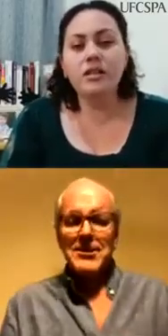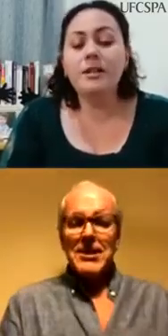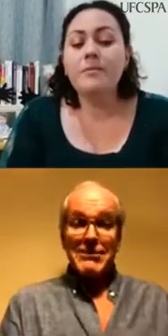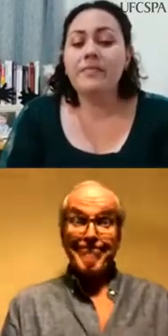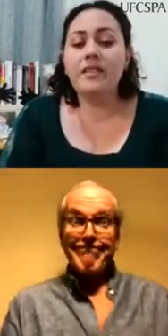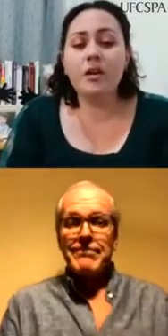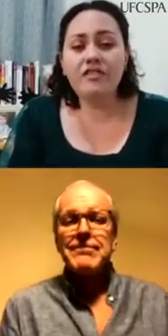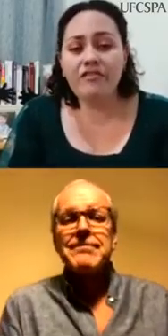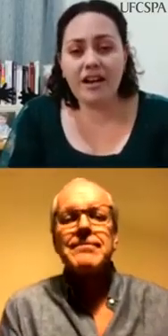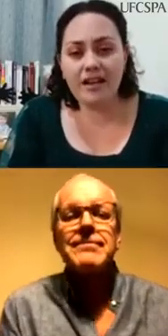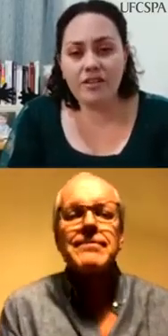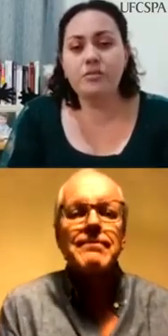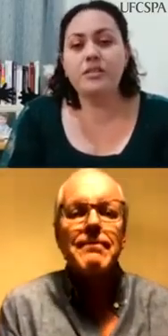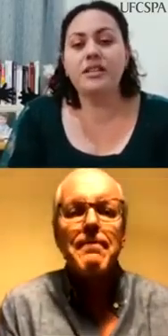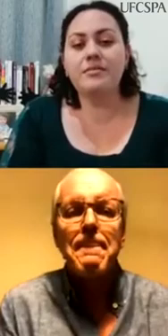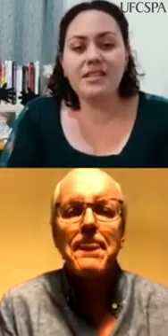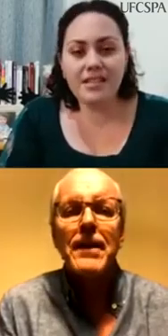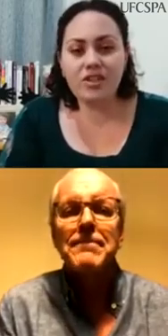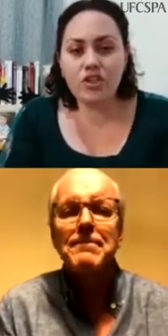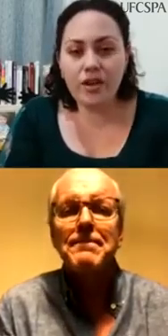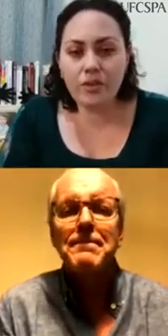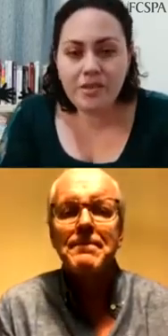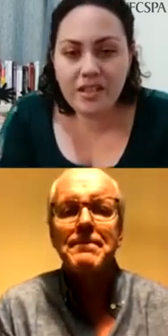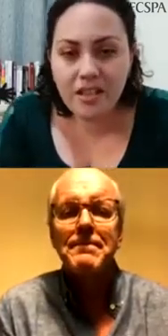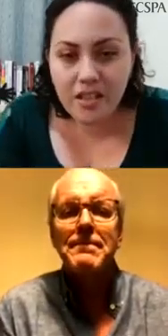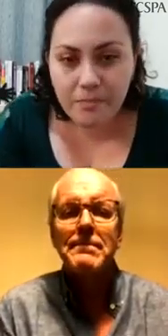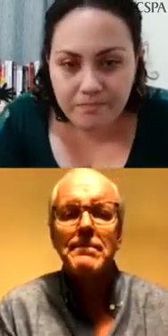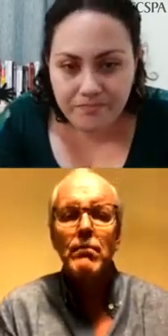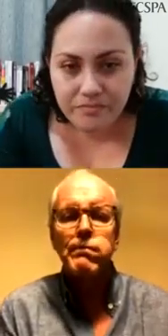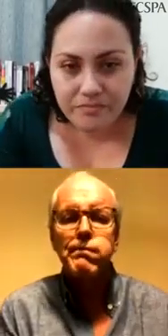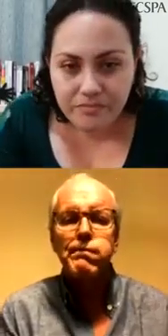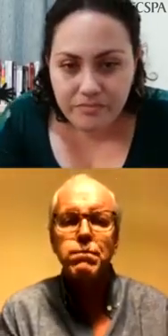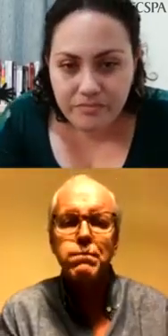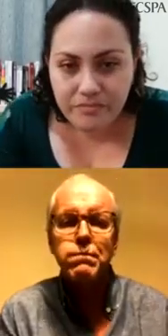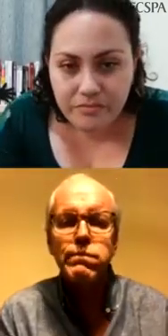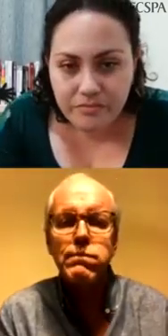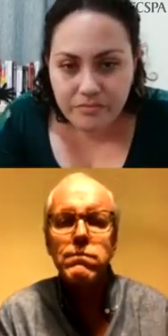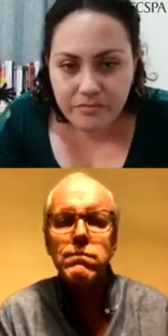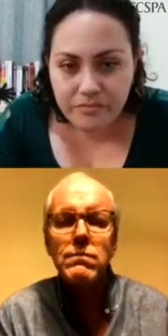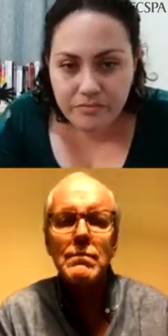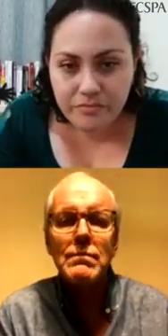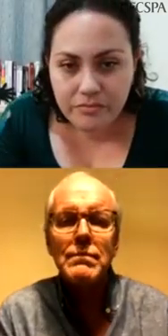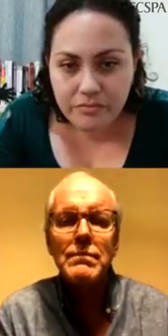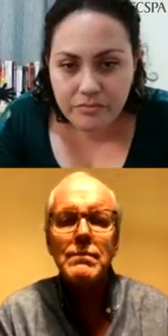isso. Não é fácil, né? Mas a gente vai conseguir.